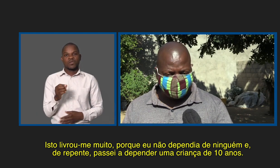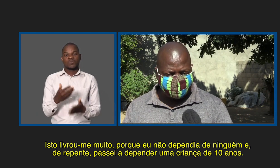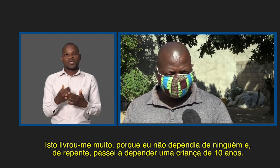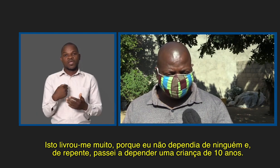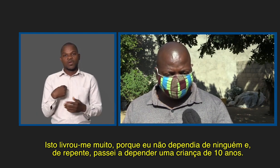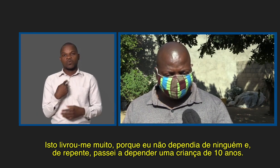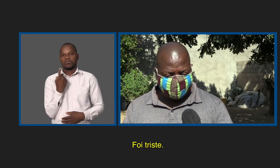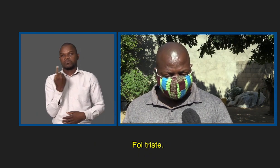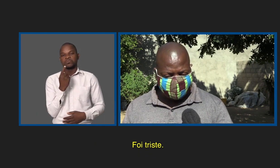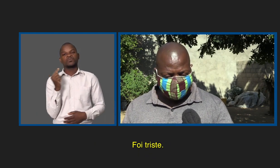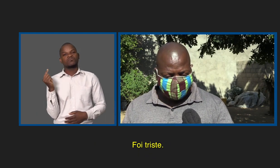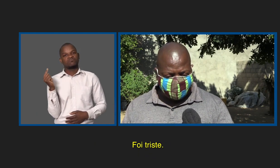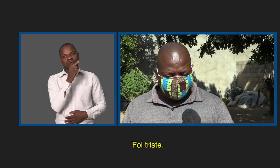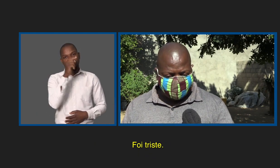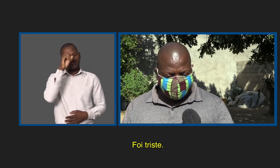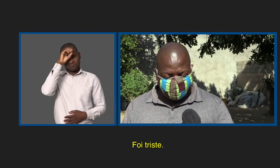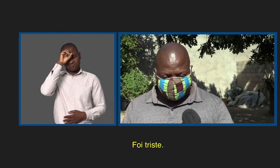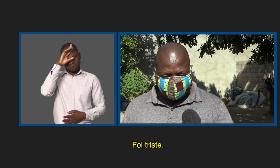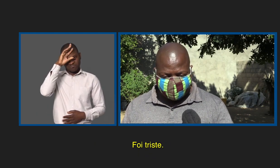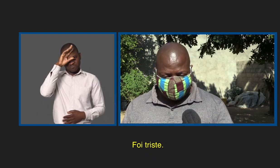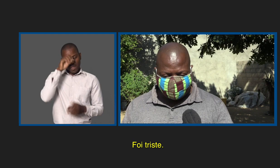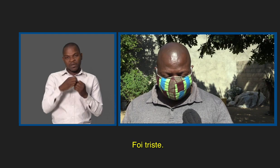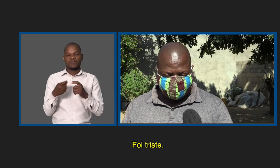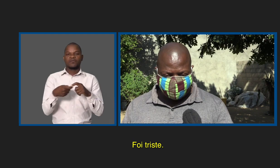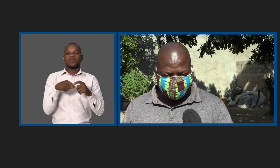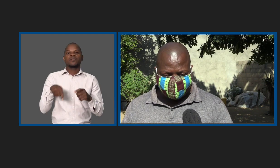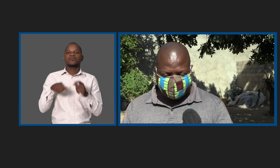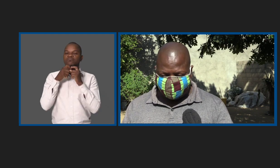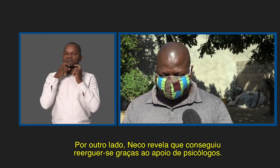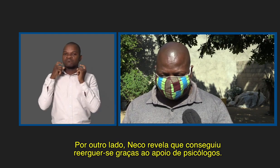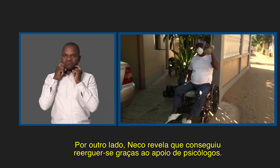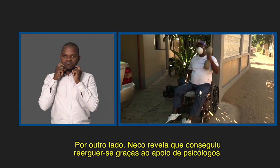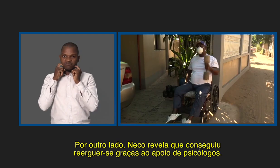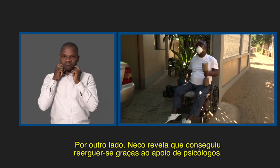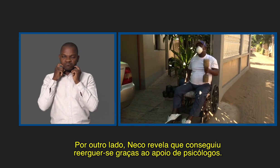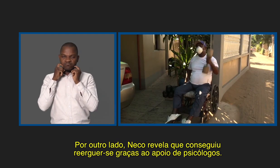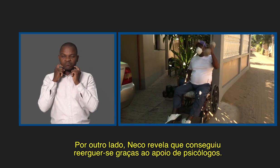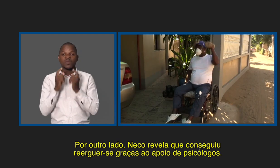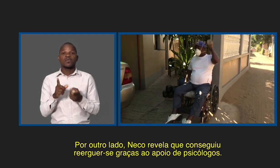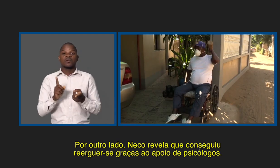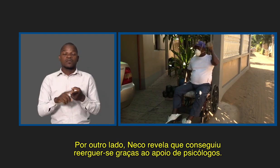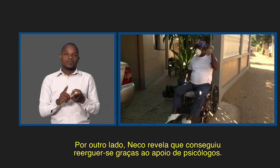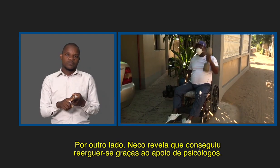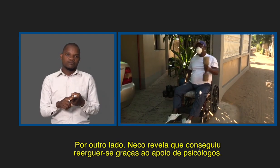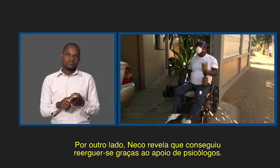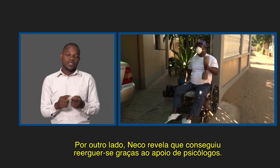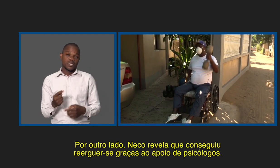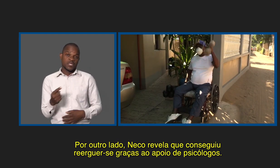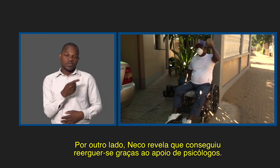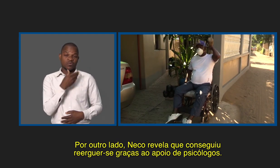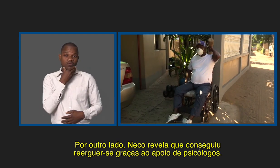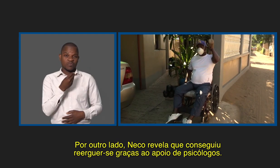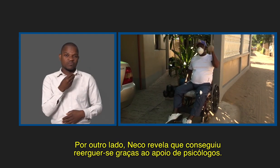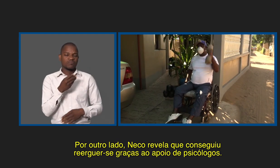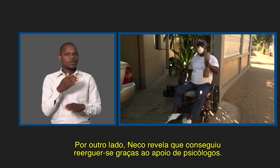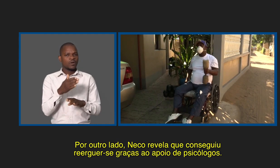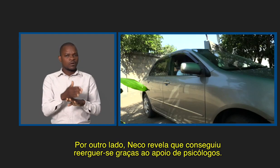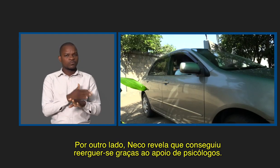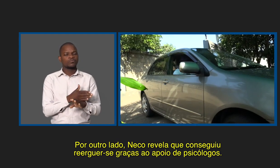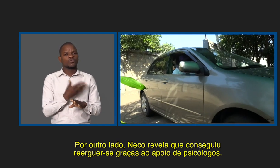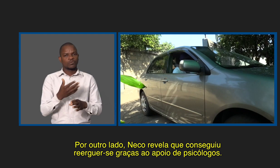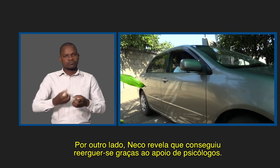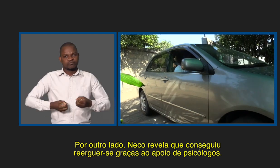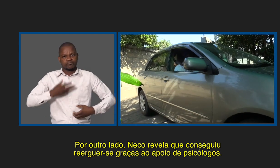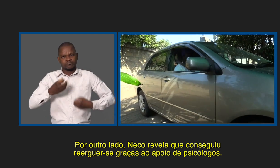eu estava sozinha lá. Foi triste mesmo, foi triste. Por outro lado, Neko revela que